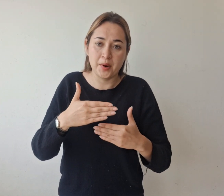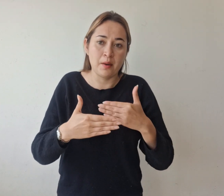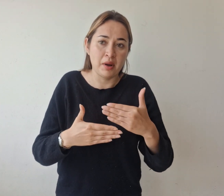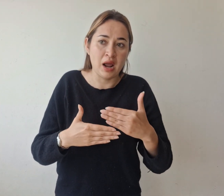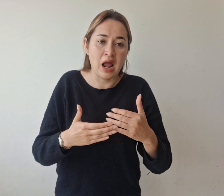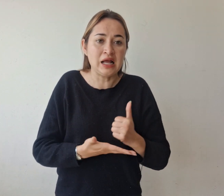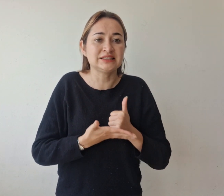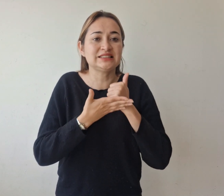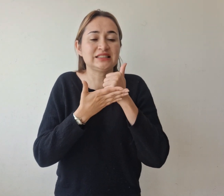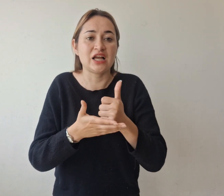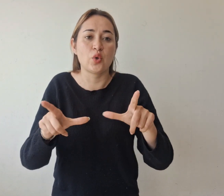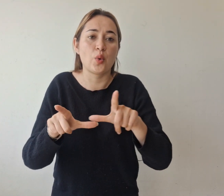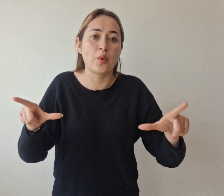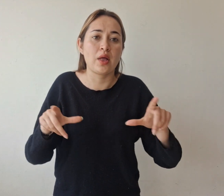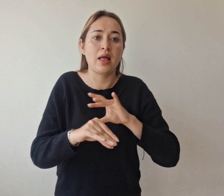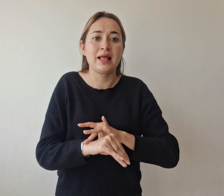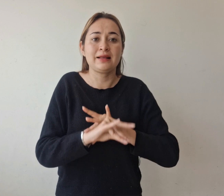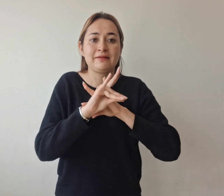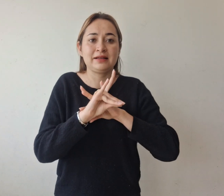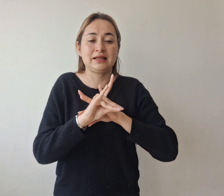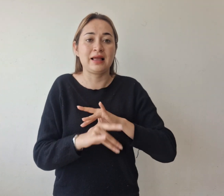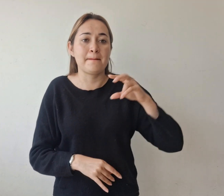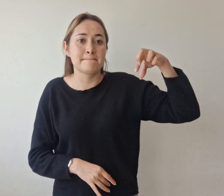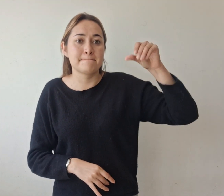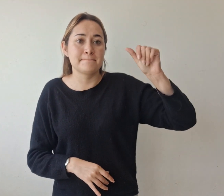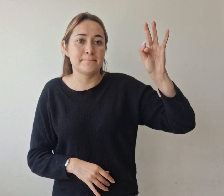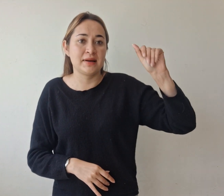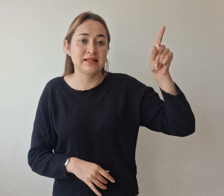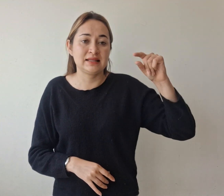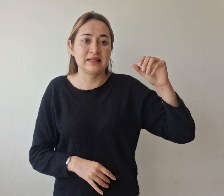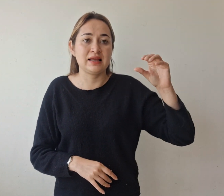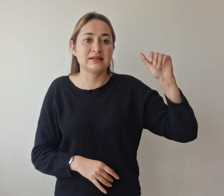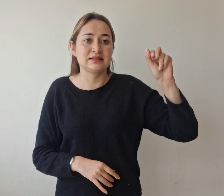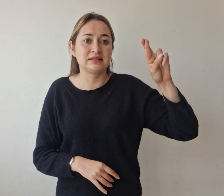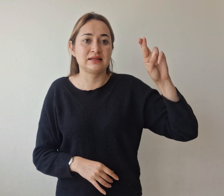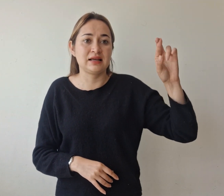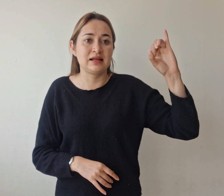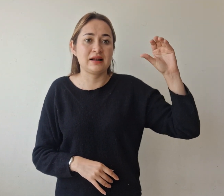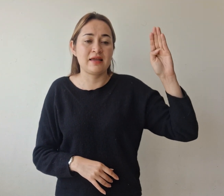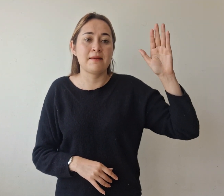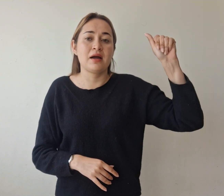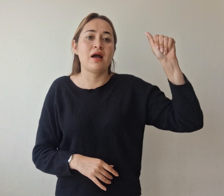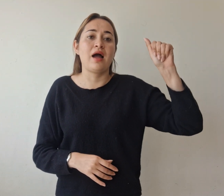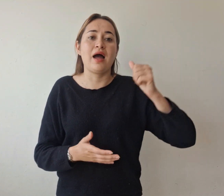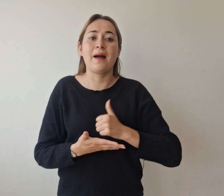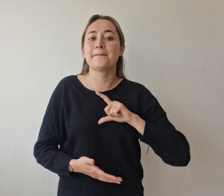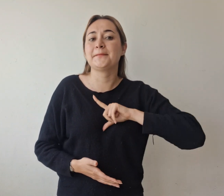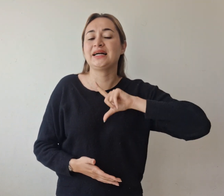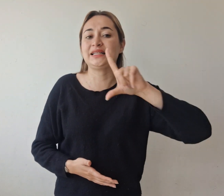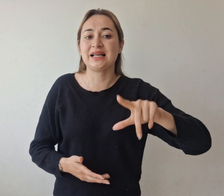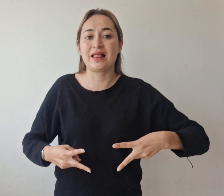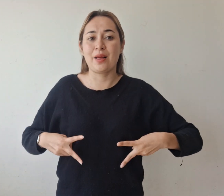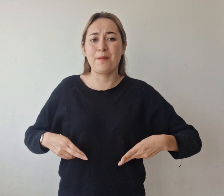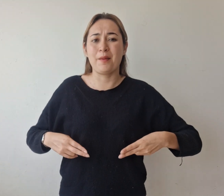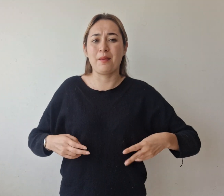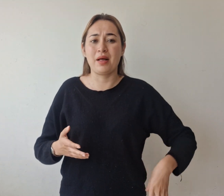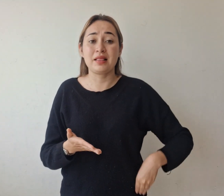la veterinaria patas arriba que lideró la campaña de esterilización masiva a bajo costo